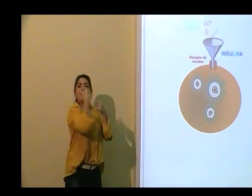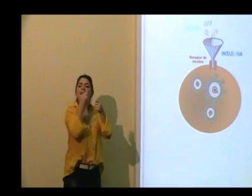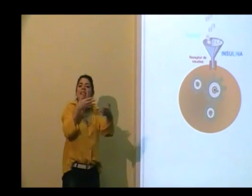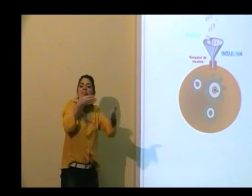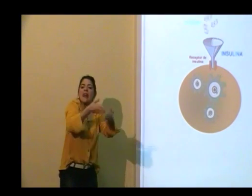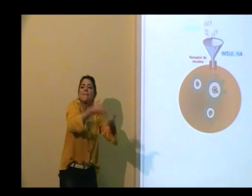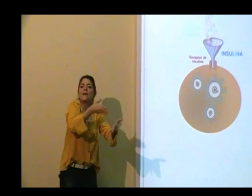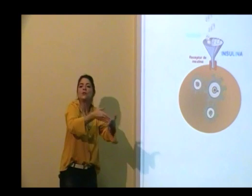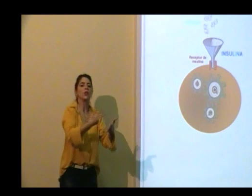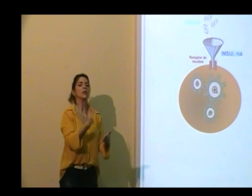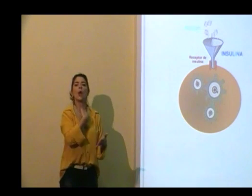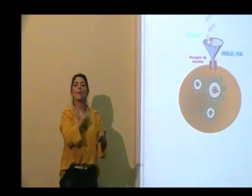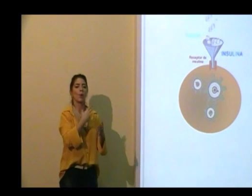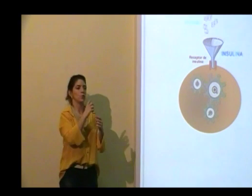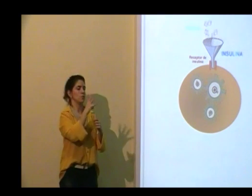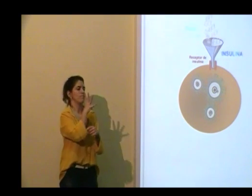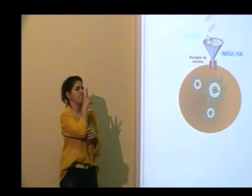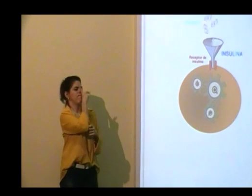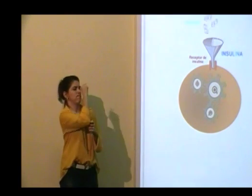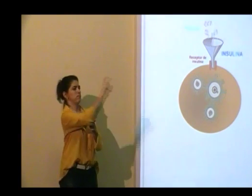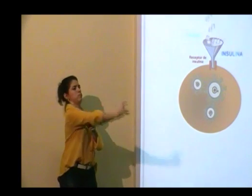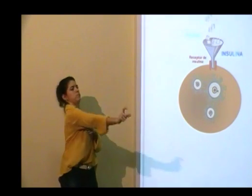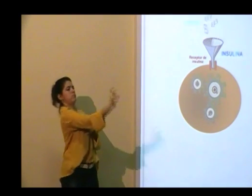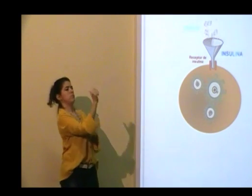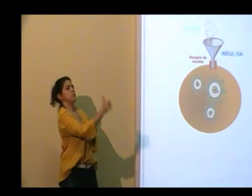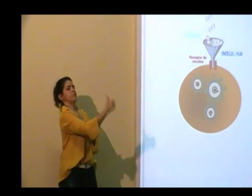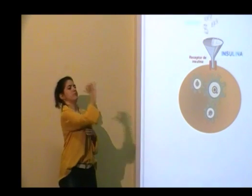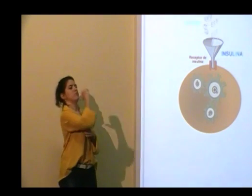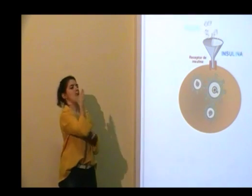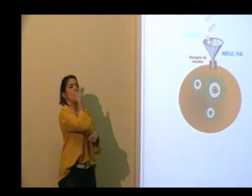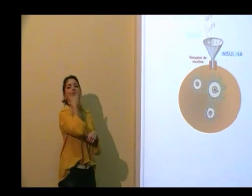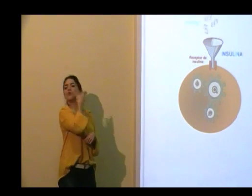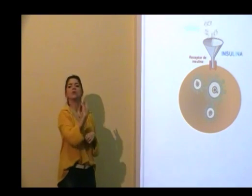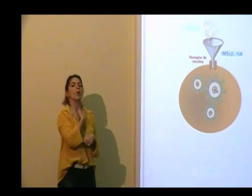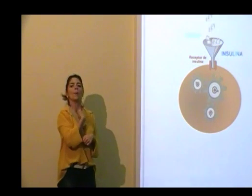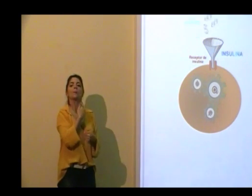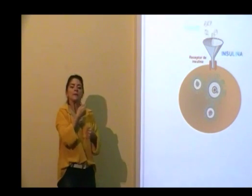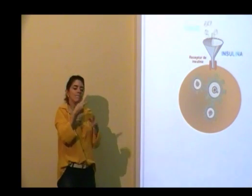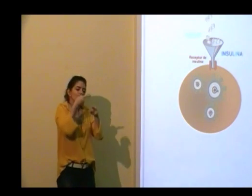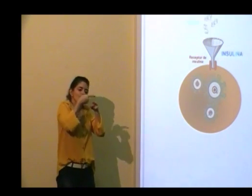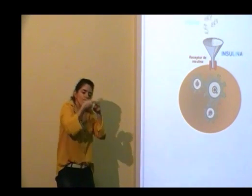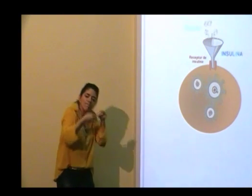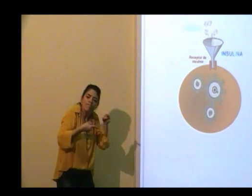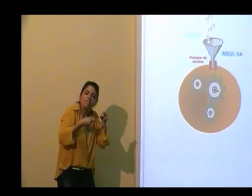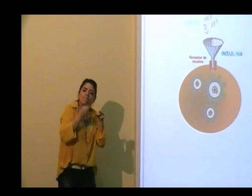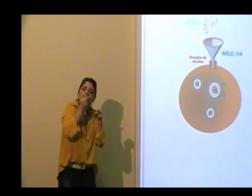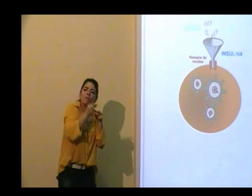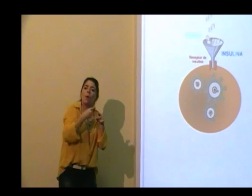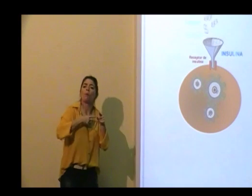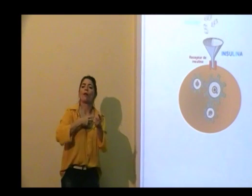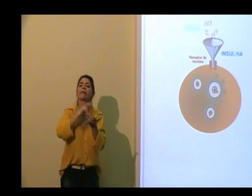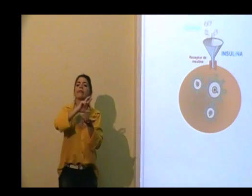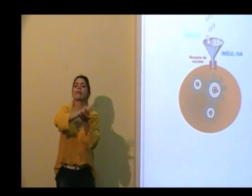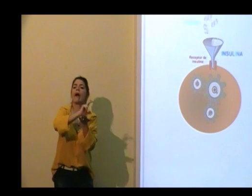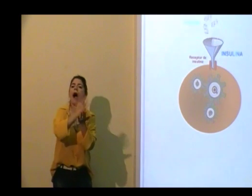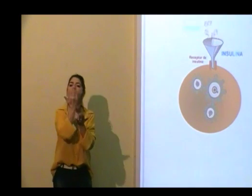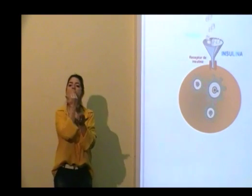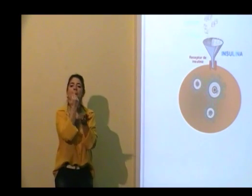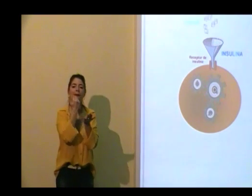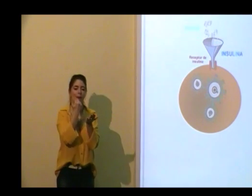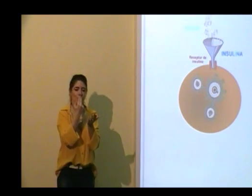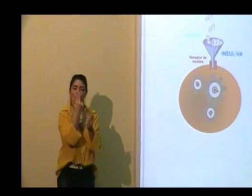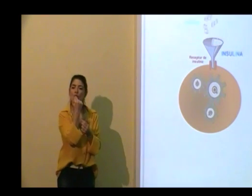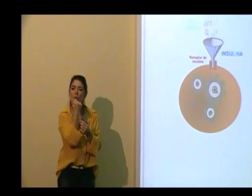E nós devemos consumir os alimentos de acordo com a necessidade que cada corpo sente, que cada organismo sente. Se a gente toma